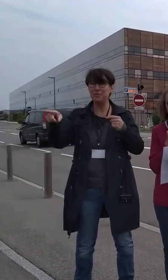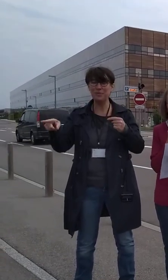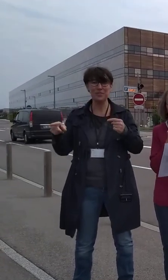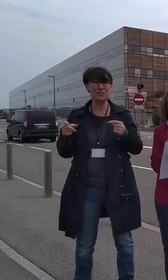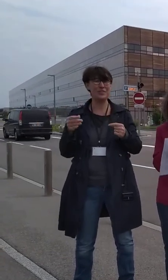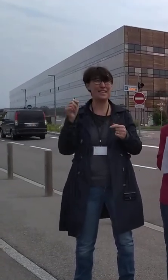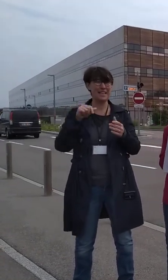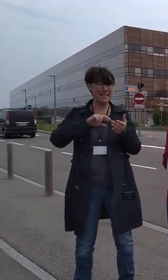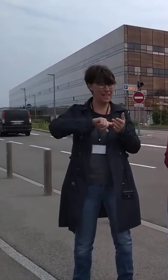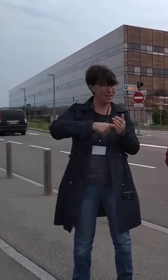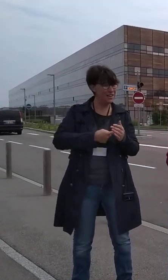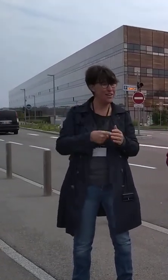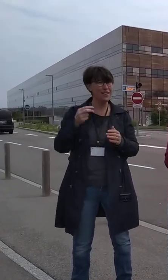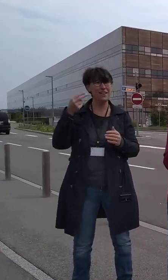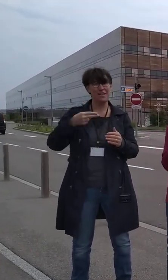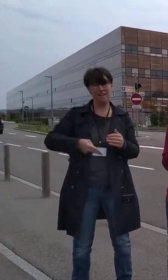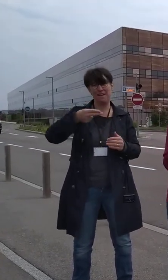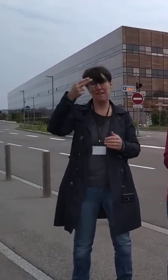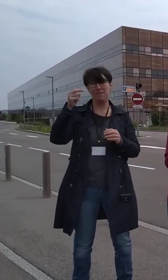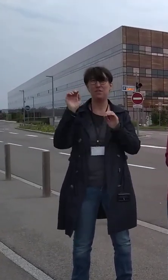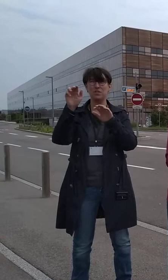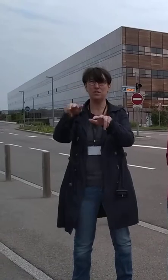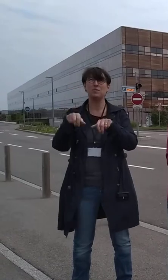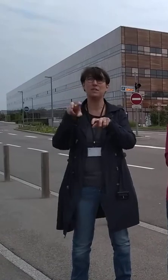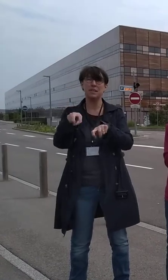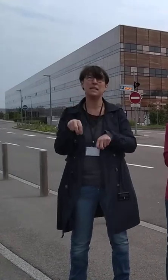Quand leur Franche-Comté t'appelle